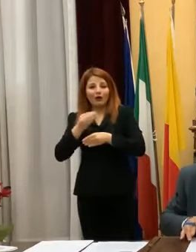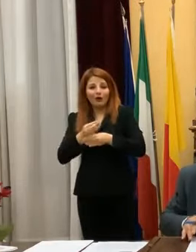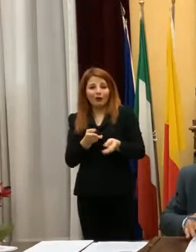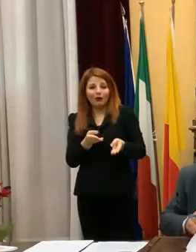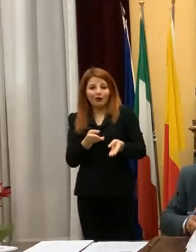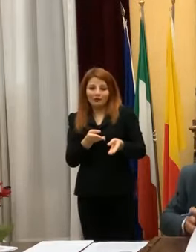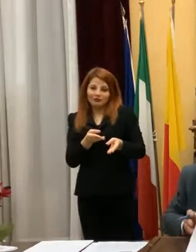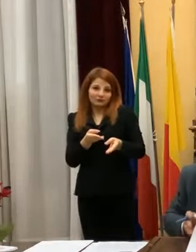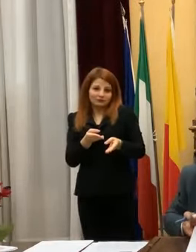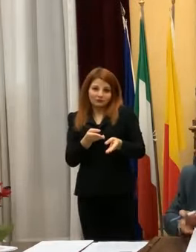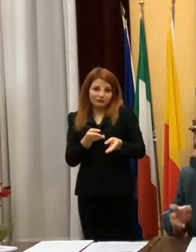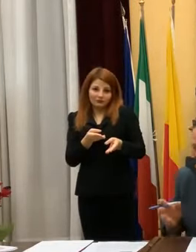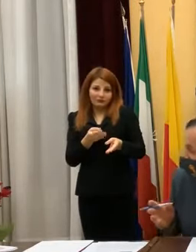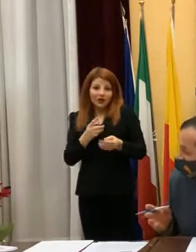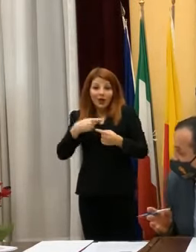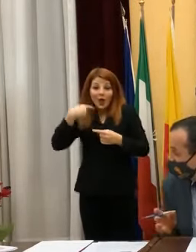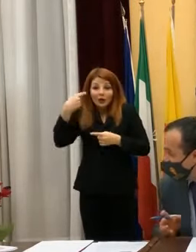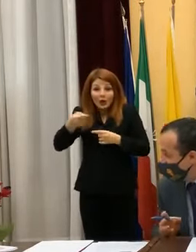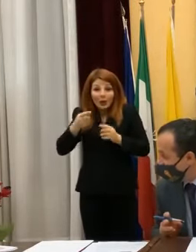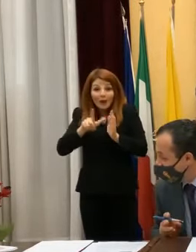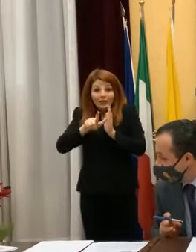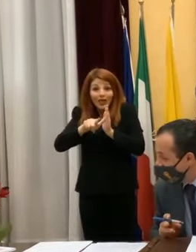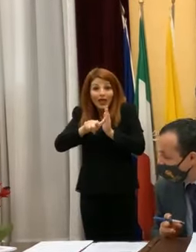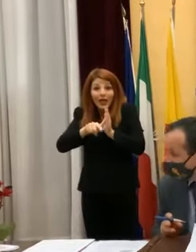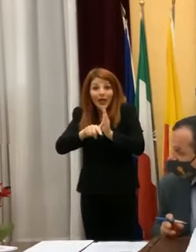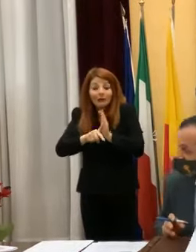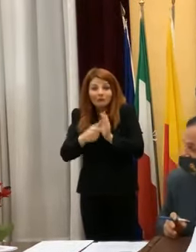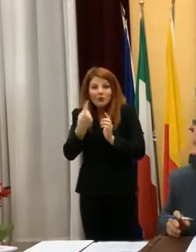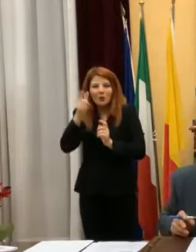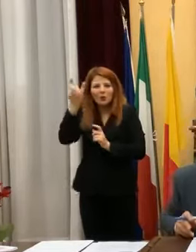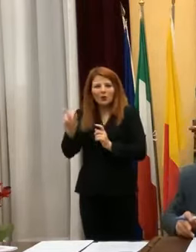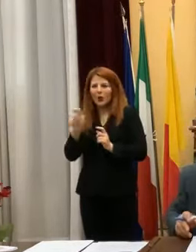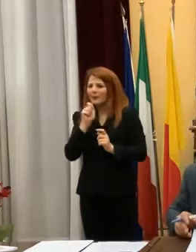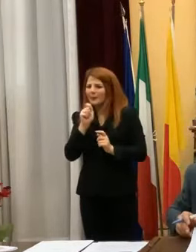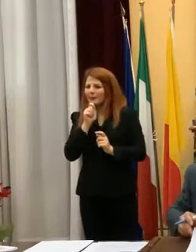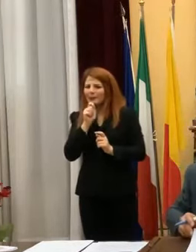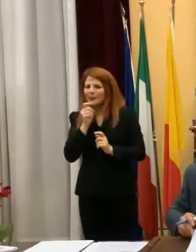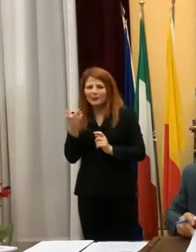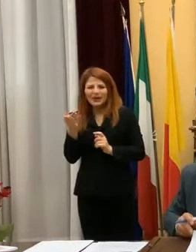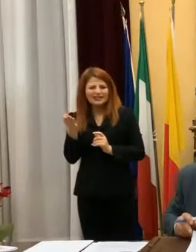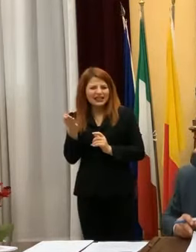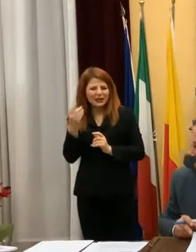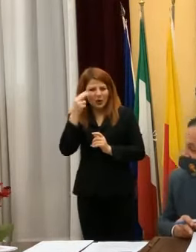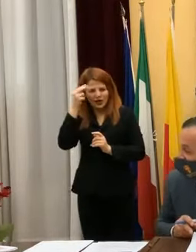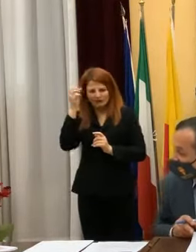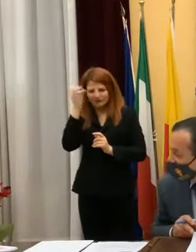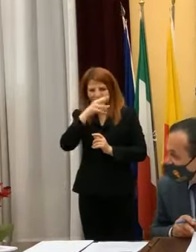questo momento, è uno di quelli che ha attaccato me. Come si chiamava quel presentatore che quando c'è stato